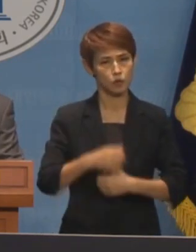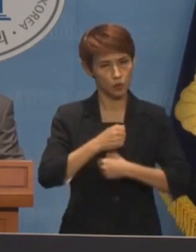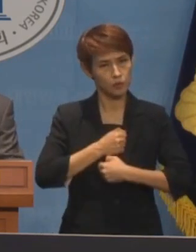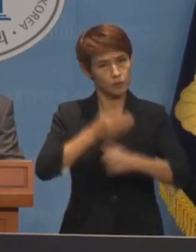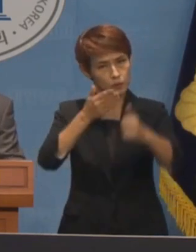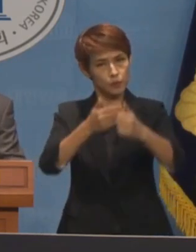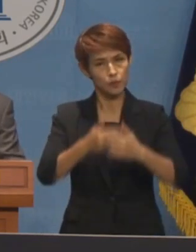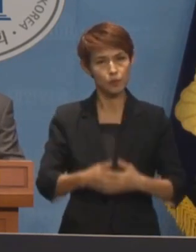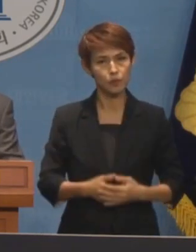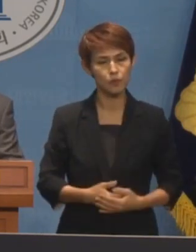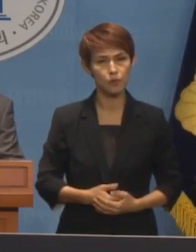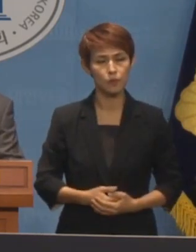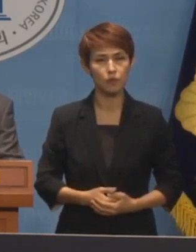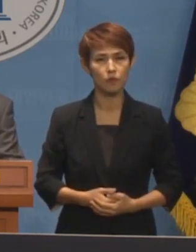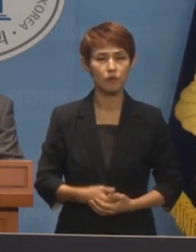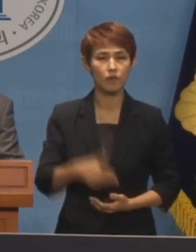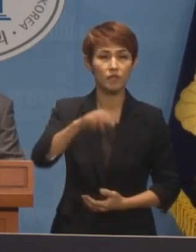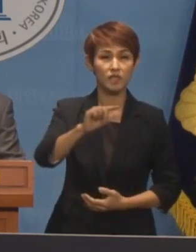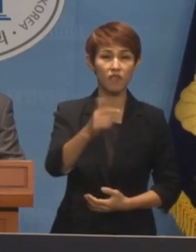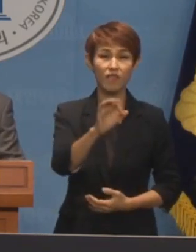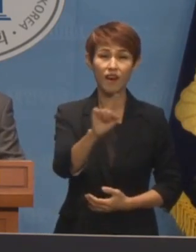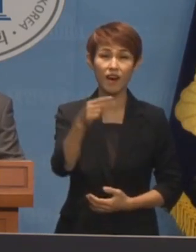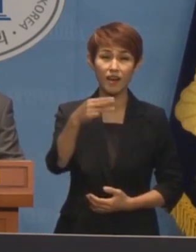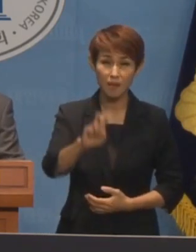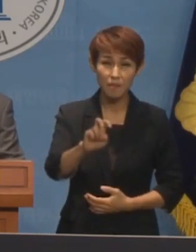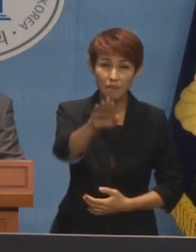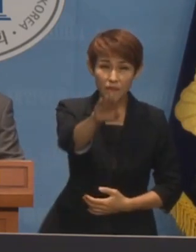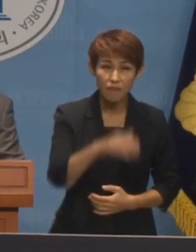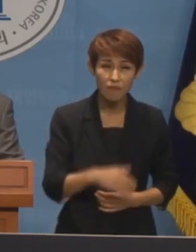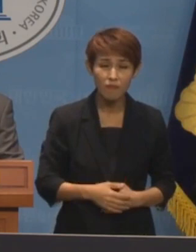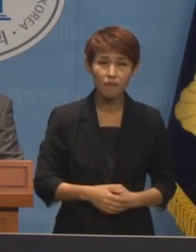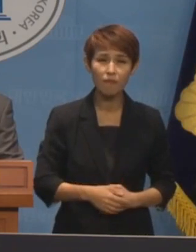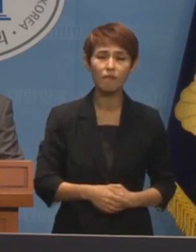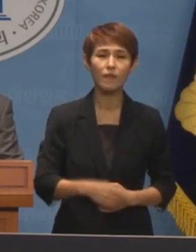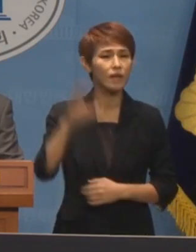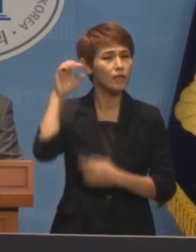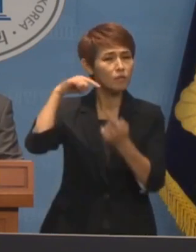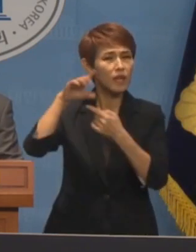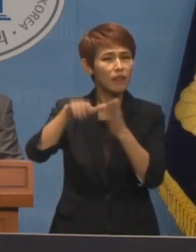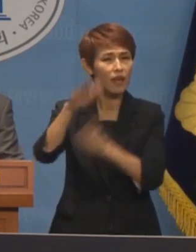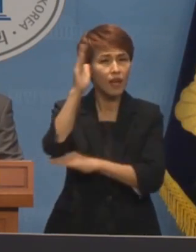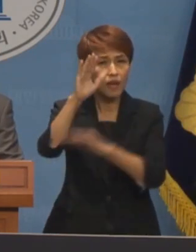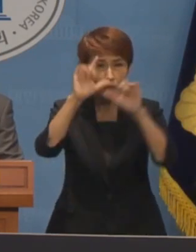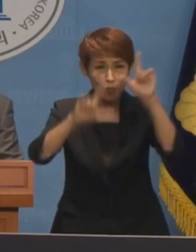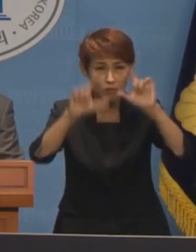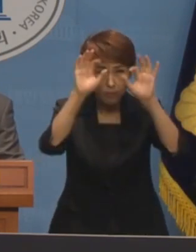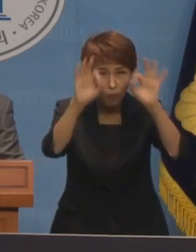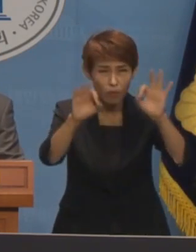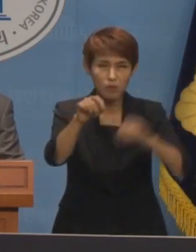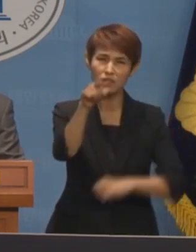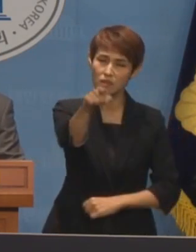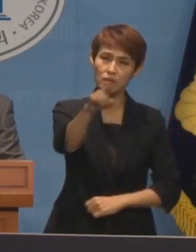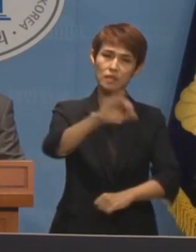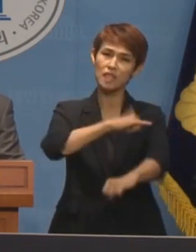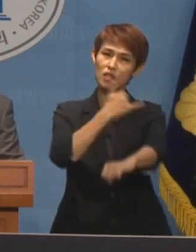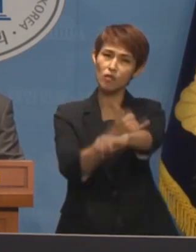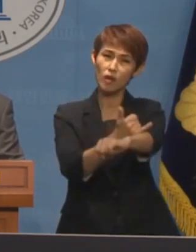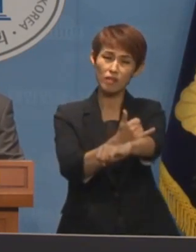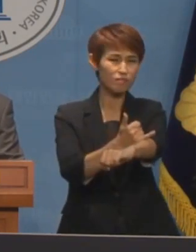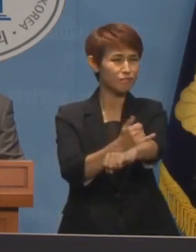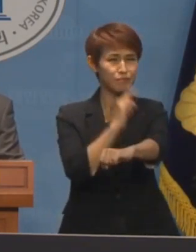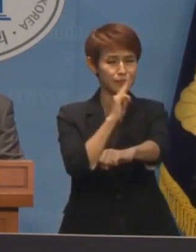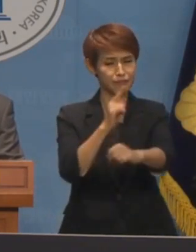바랍니다. 천하람 의원, 당신이 청문회에서 말하는 것을 보니 당신이야말로 인권을 말할 자격이